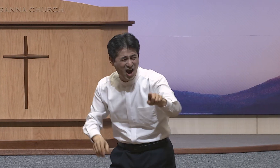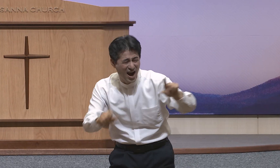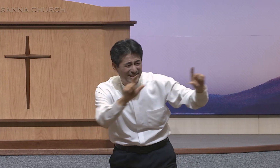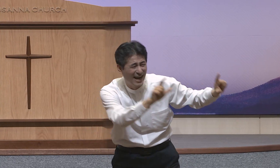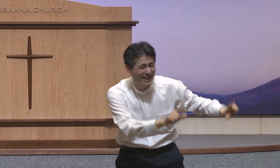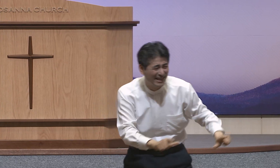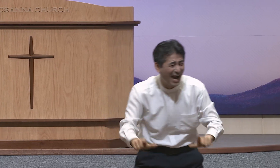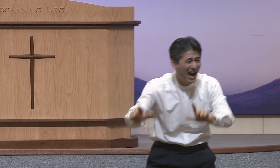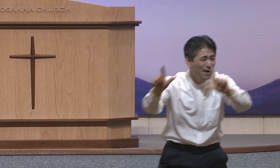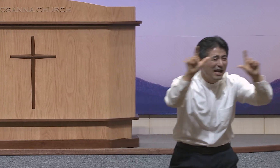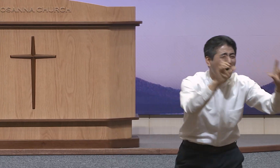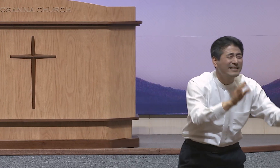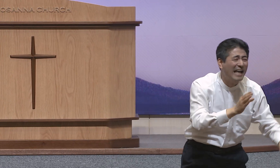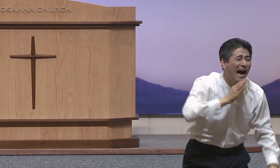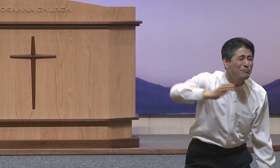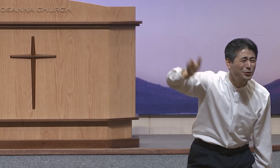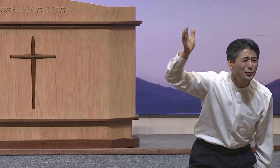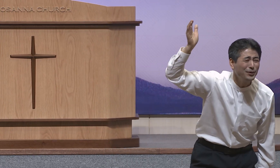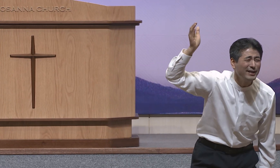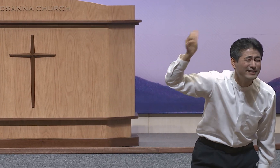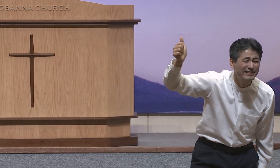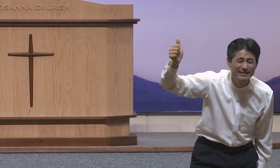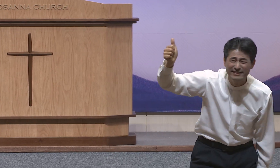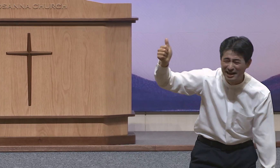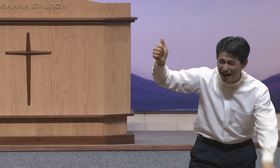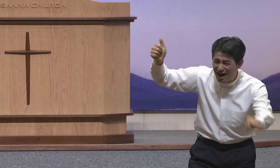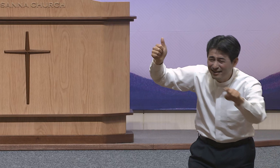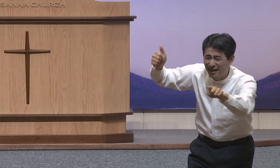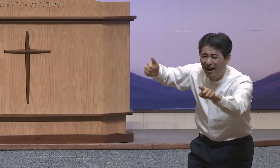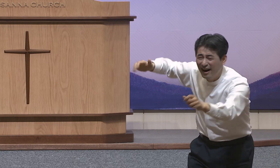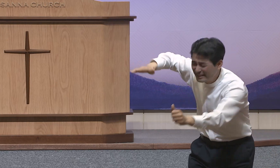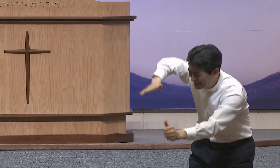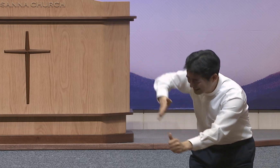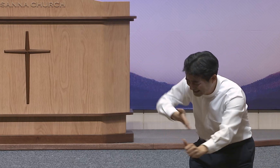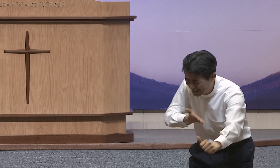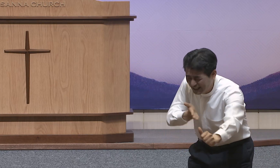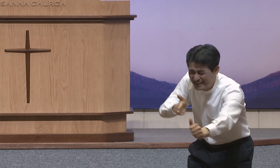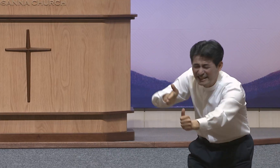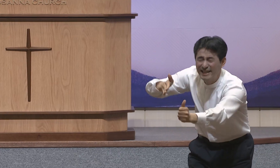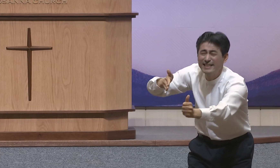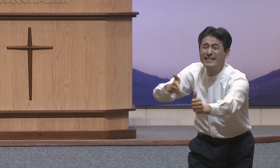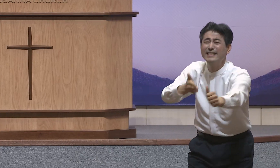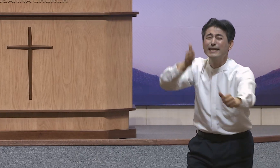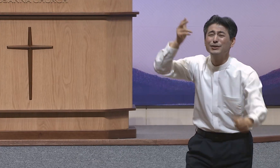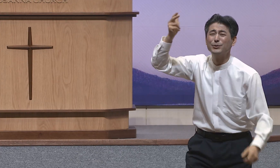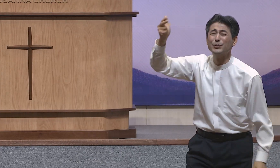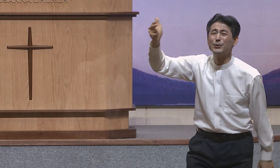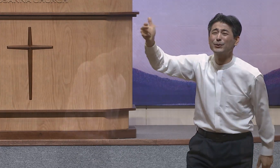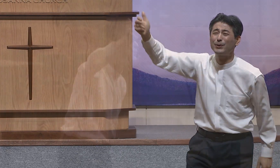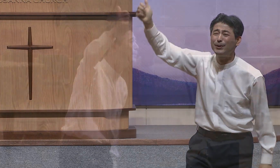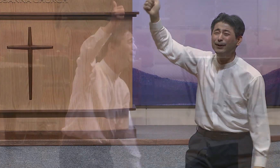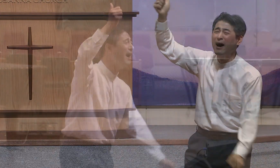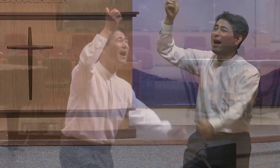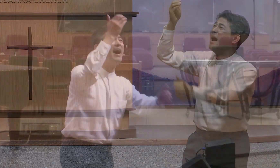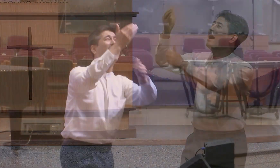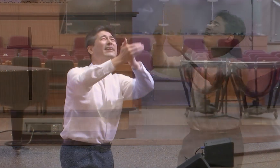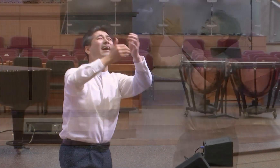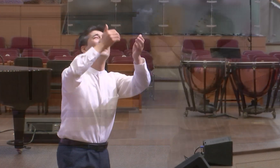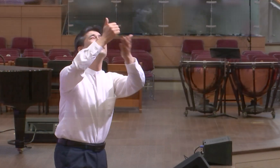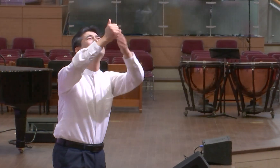너의 삶의 참 주인 너를 이끄시는 주 하나님